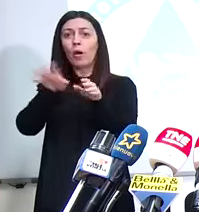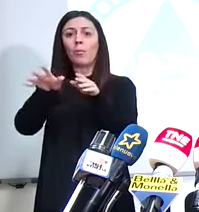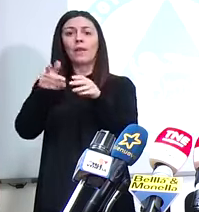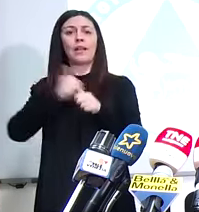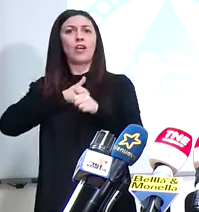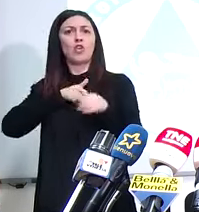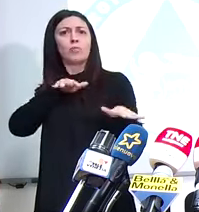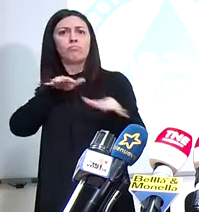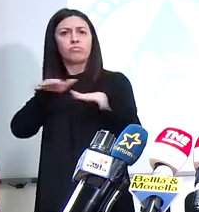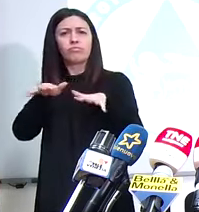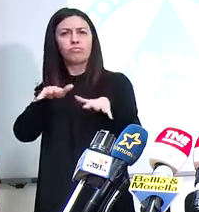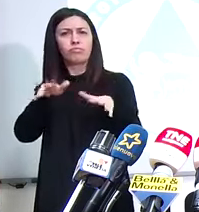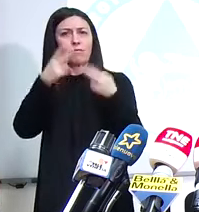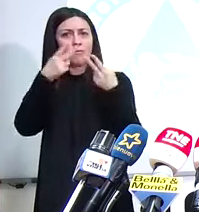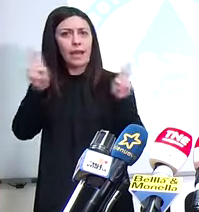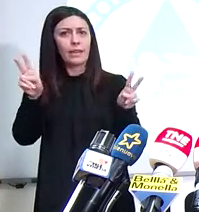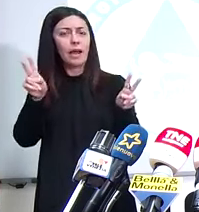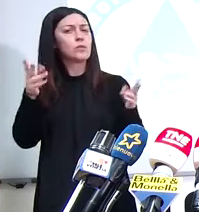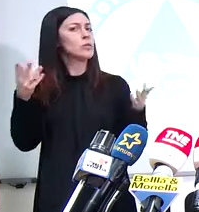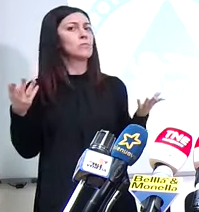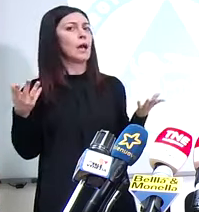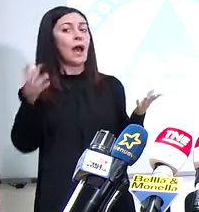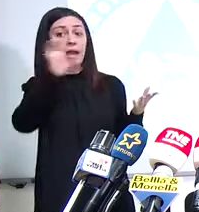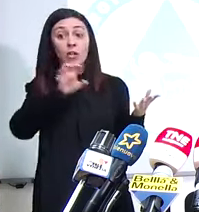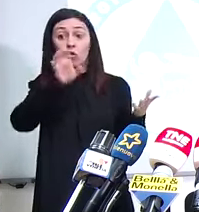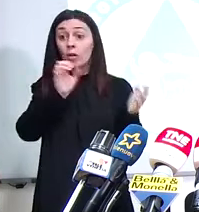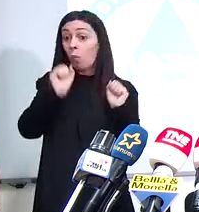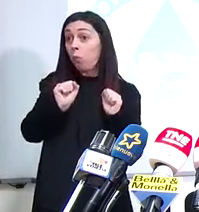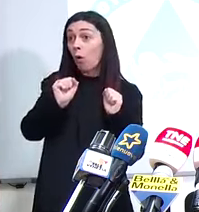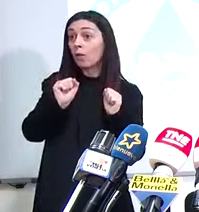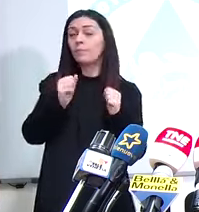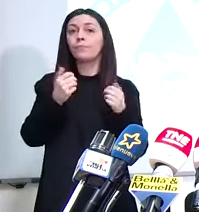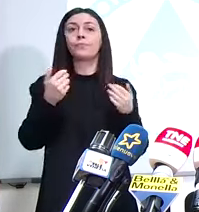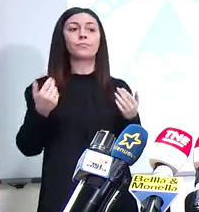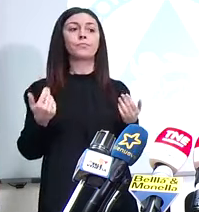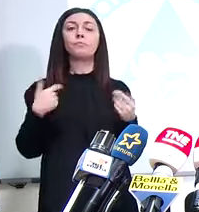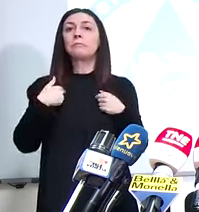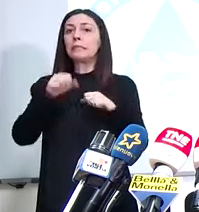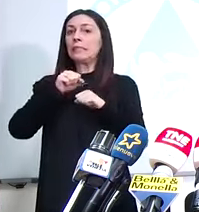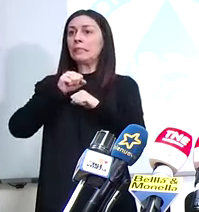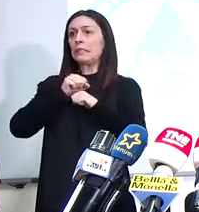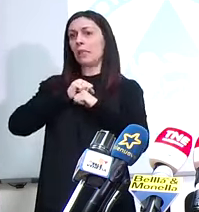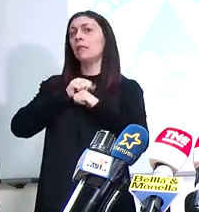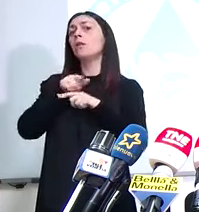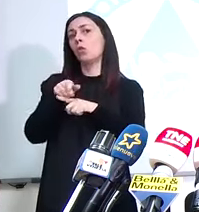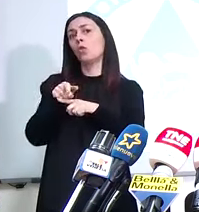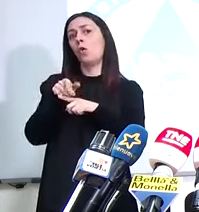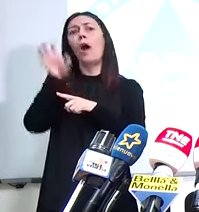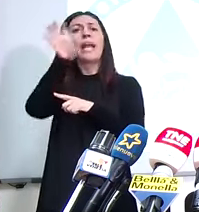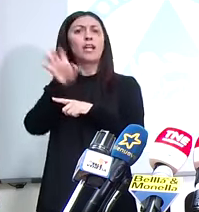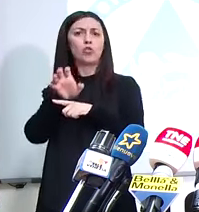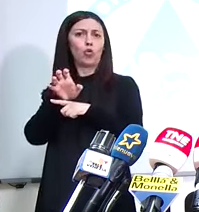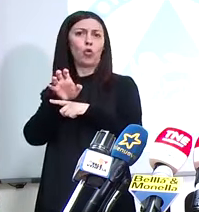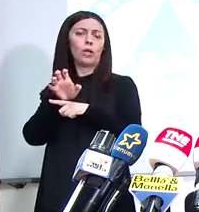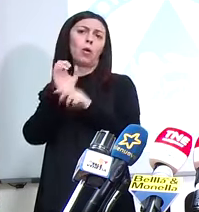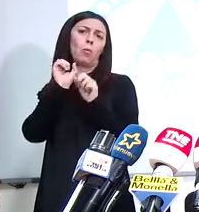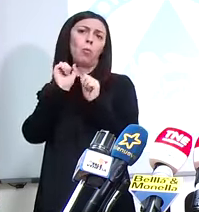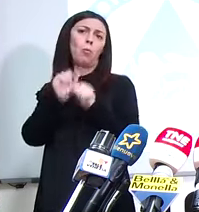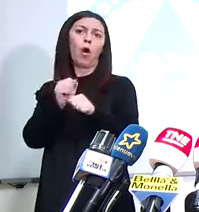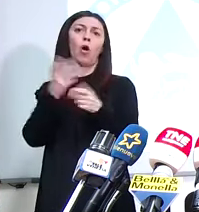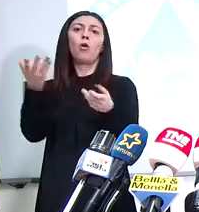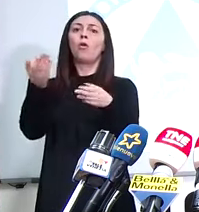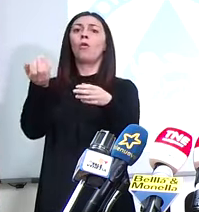ma guarda adamo di vista formale penso proprio di sì che non sia un ostacolo perché comunque ragione sono autorizzate a comprare farmaci